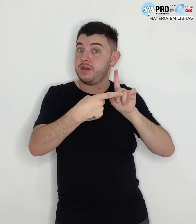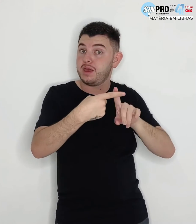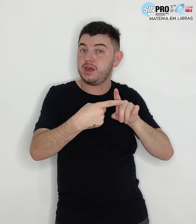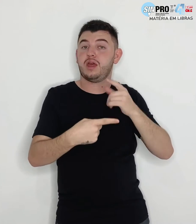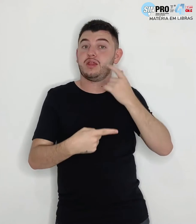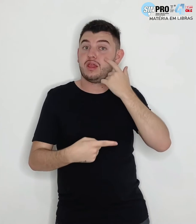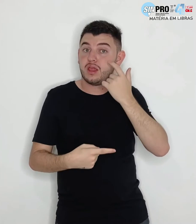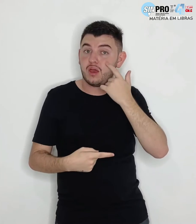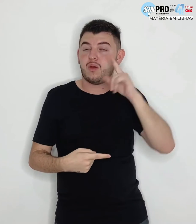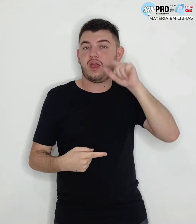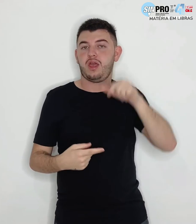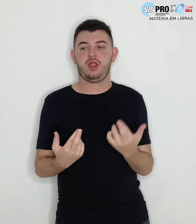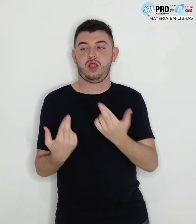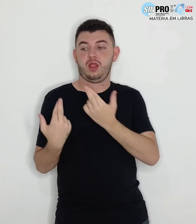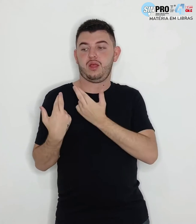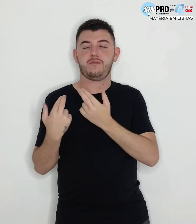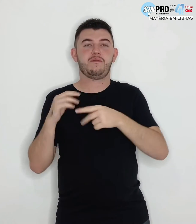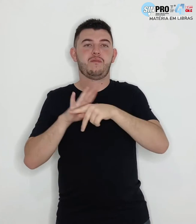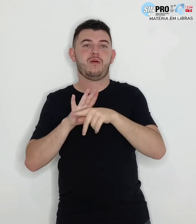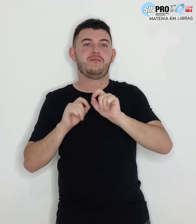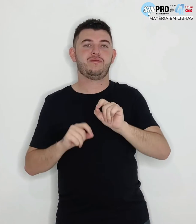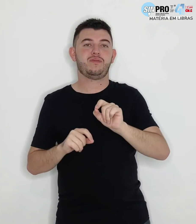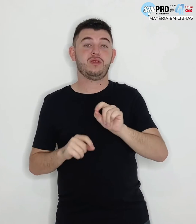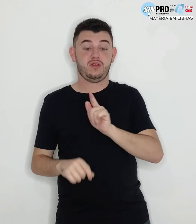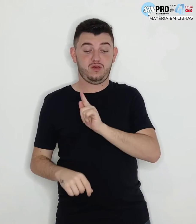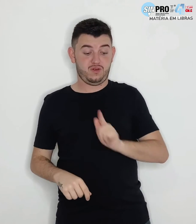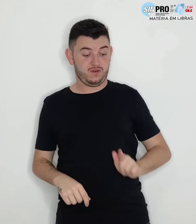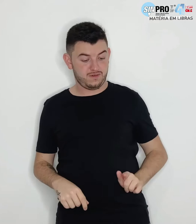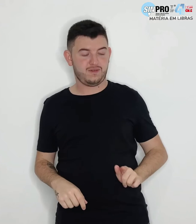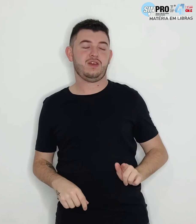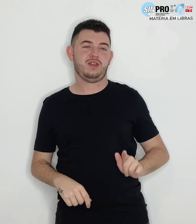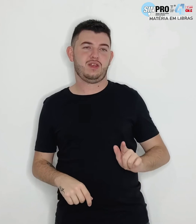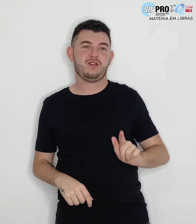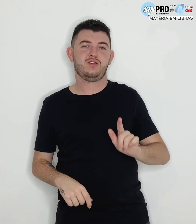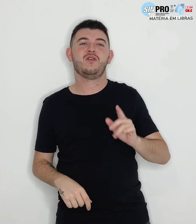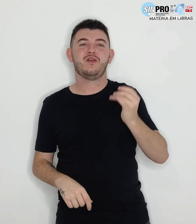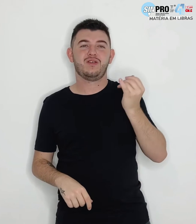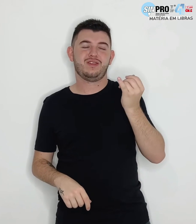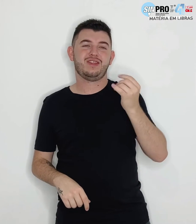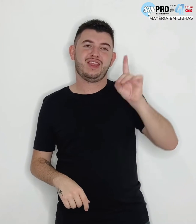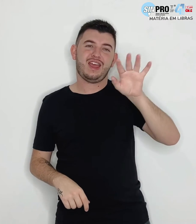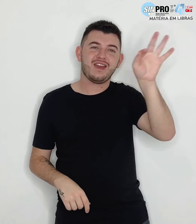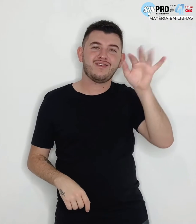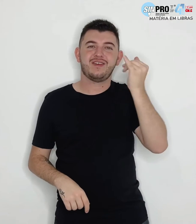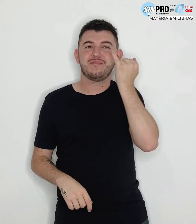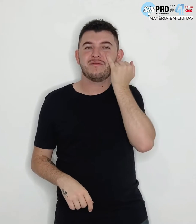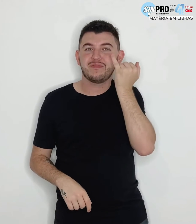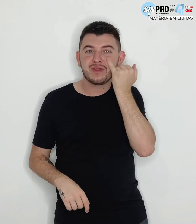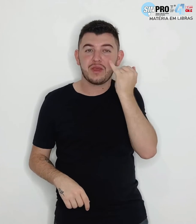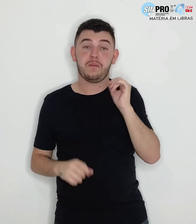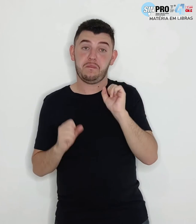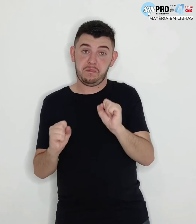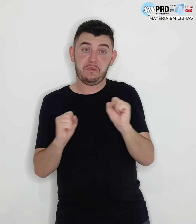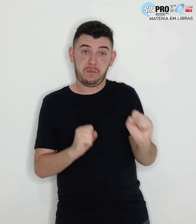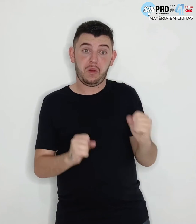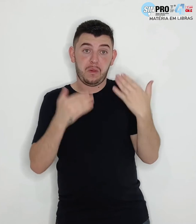A primeira delas depende da iniciativa do próprio governador do DF, Ibanez Rocha, que deveria apresentar à